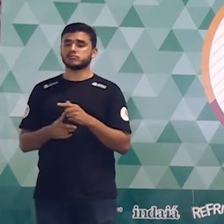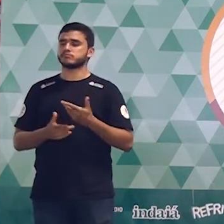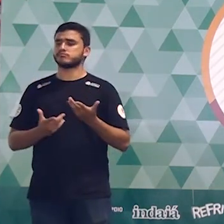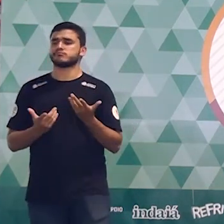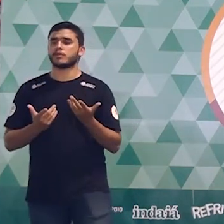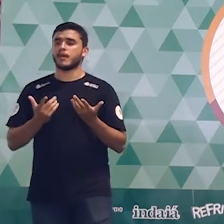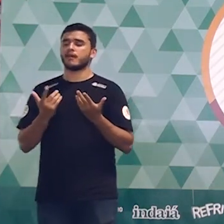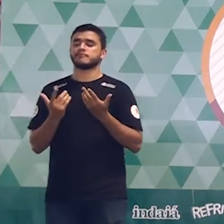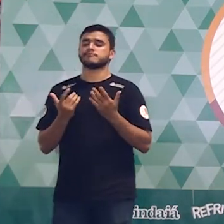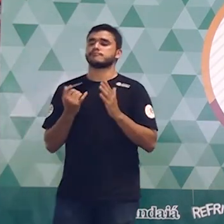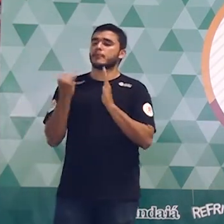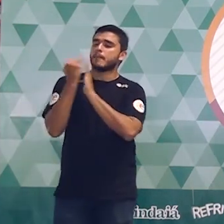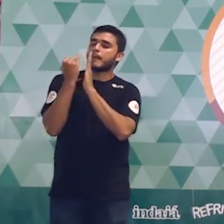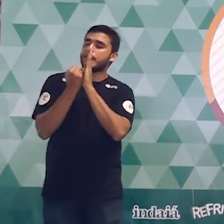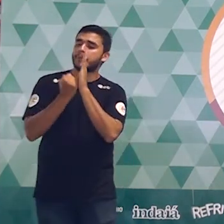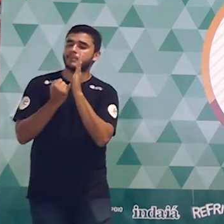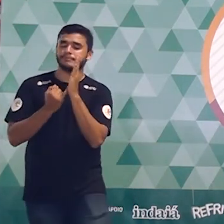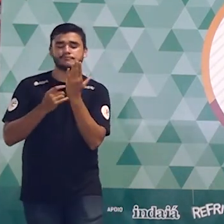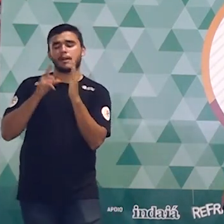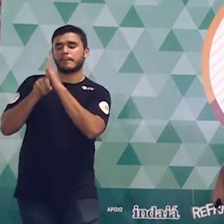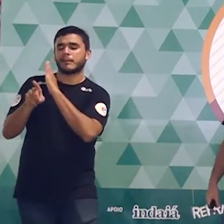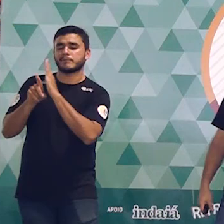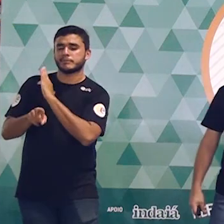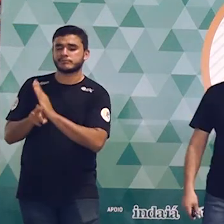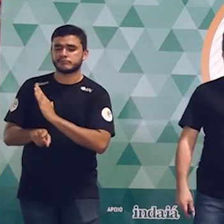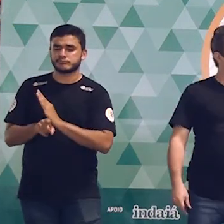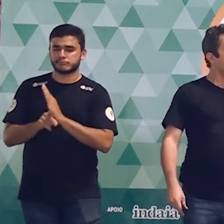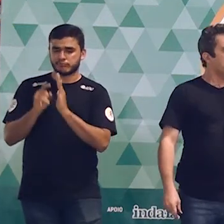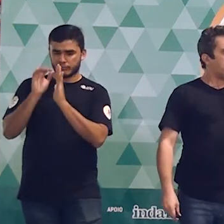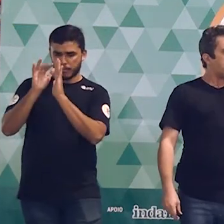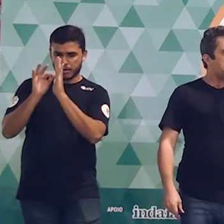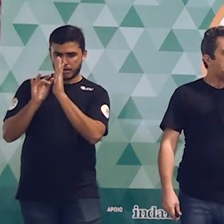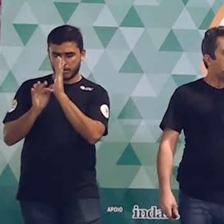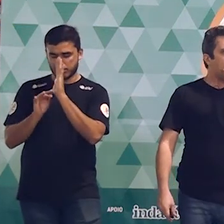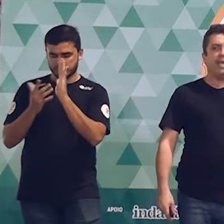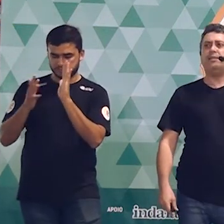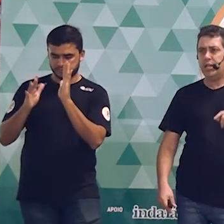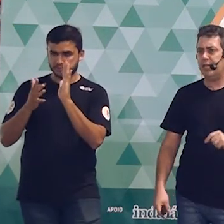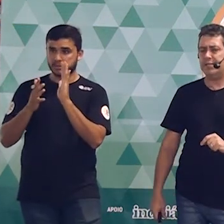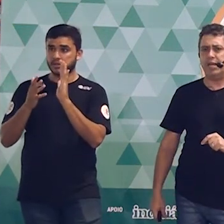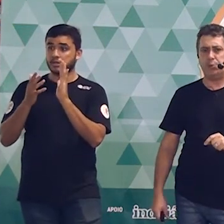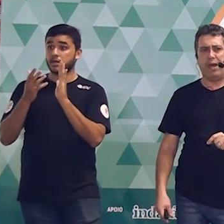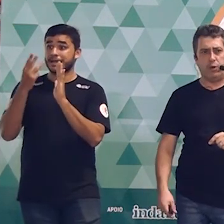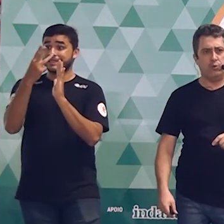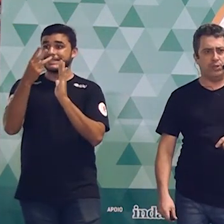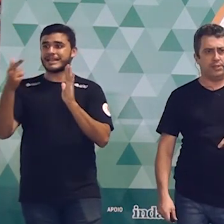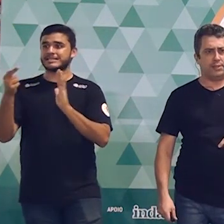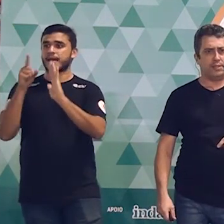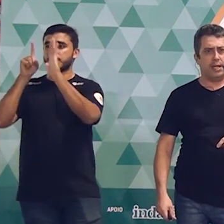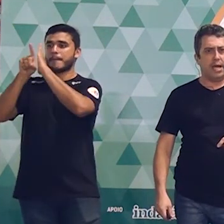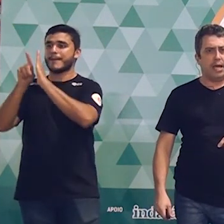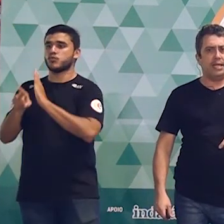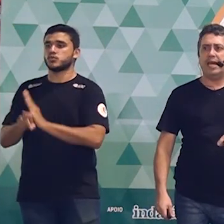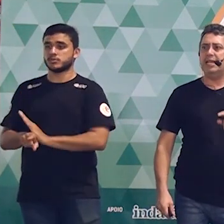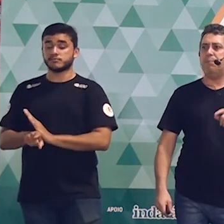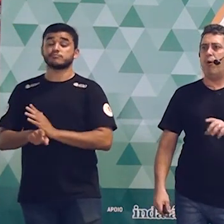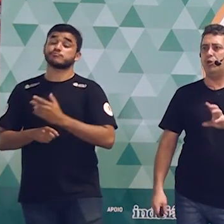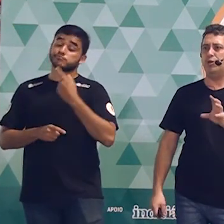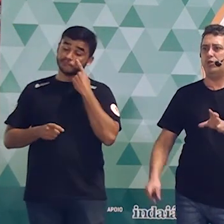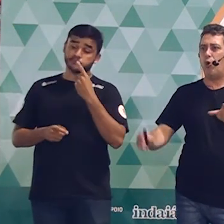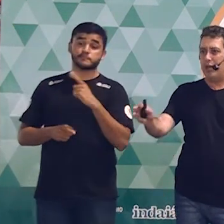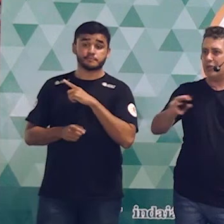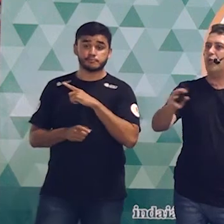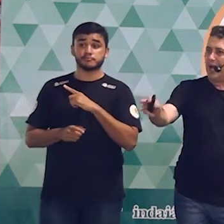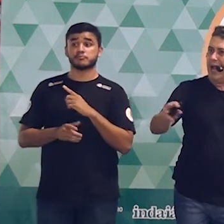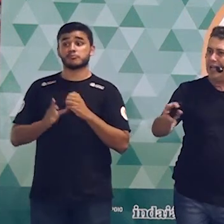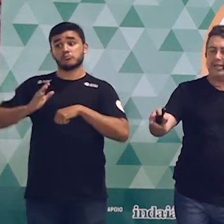várias coisas. Se não me falha a memória, a lista menor do censo tem 37 perguntas. E ele ainda